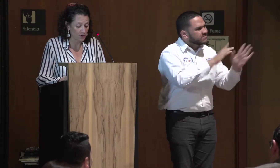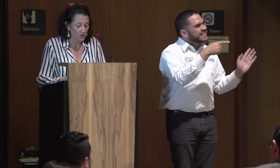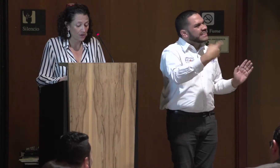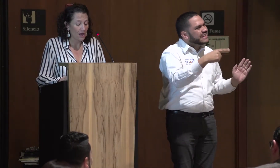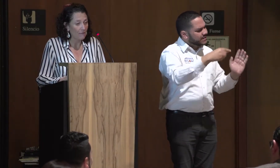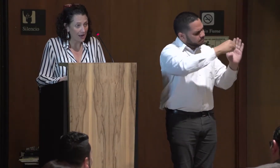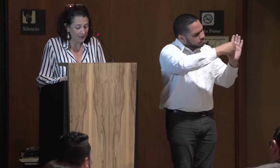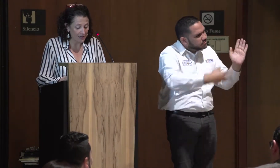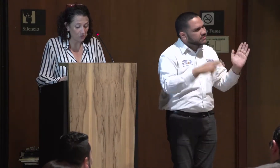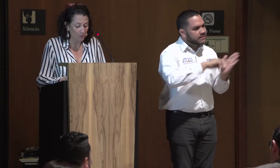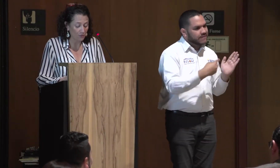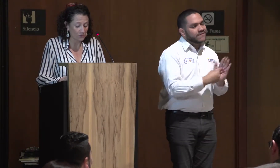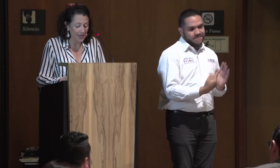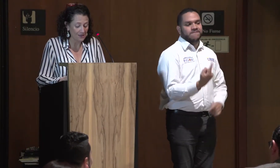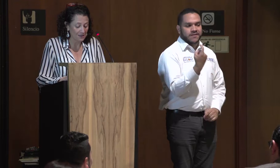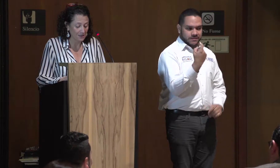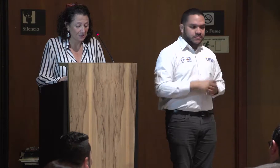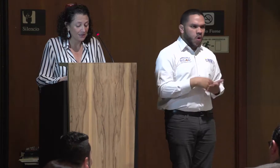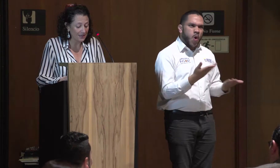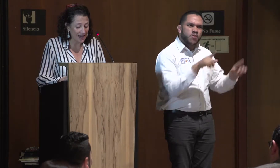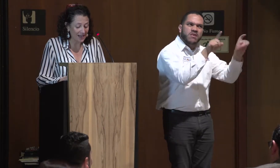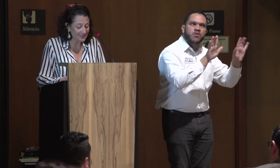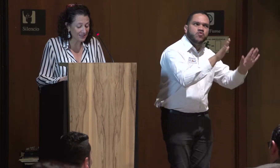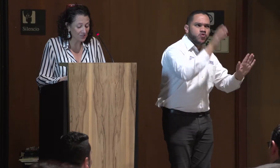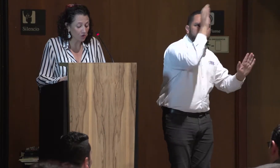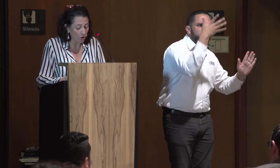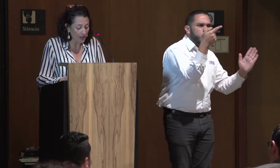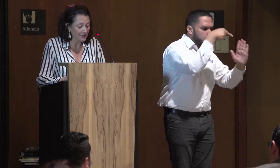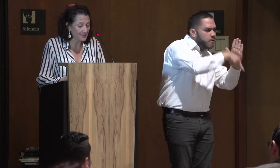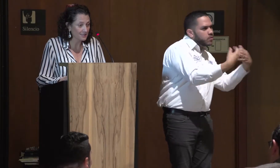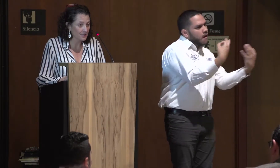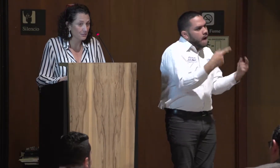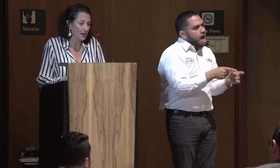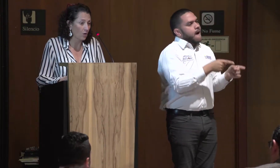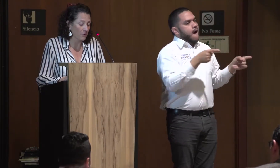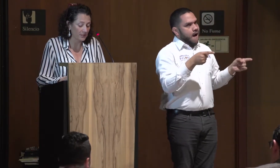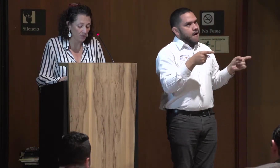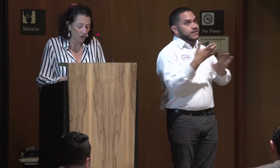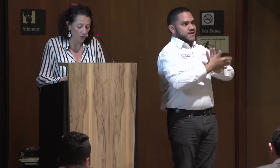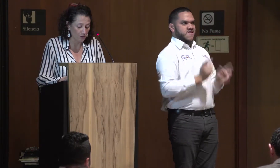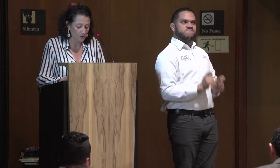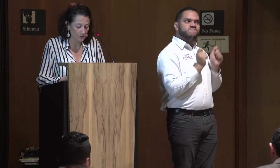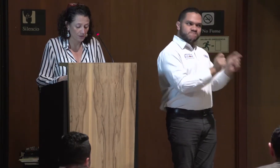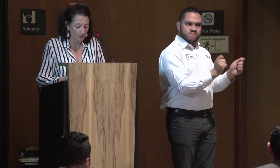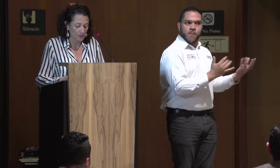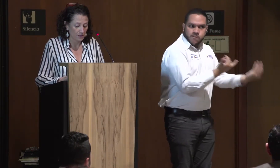definirlos, hablar de ellos a profundidad y crear las señas concretas para comprenderlos